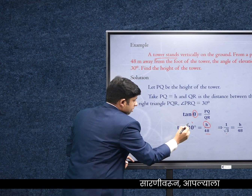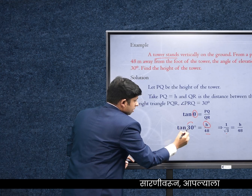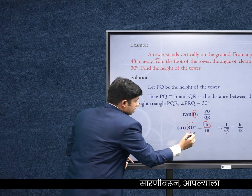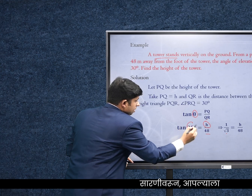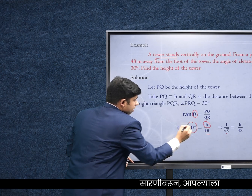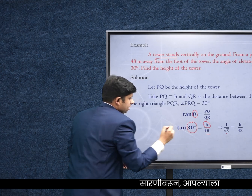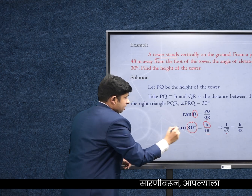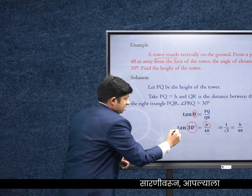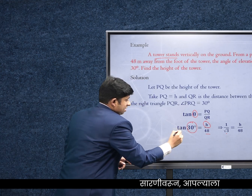सारणीवरून आपल्याला